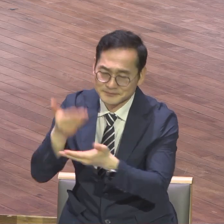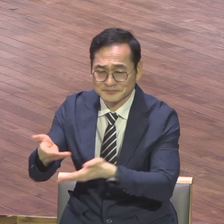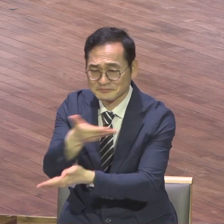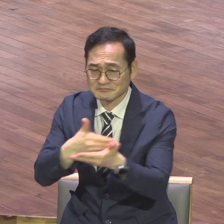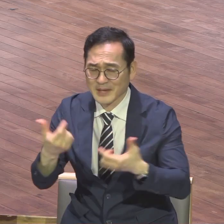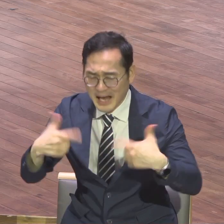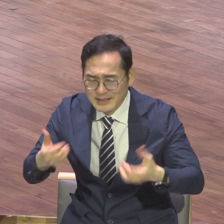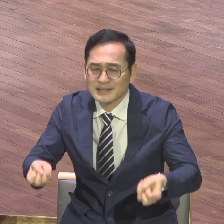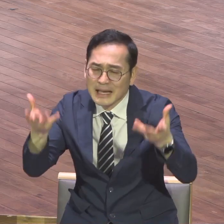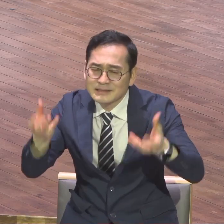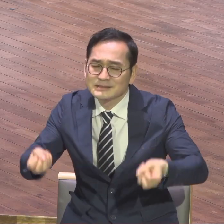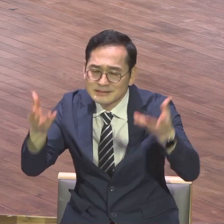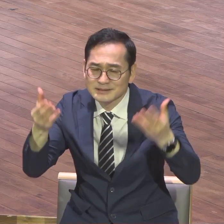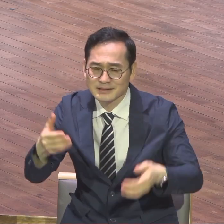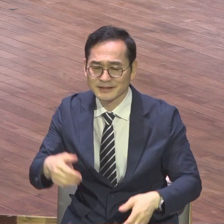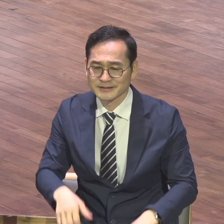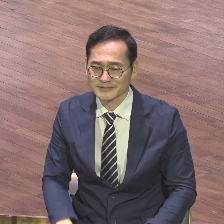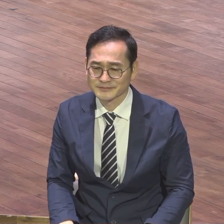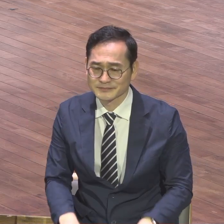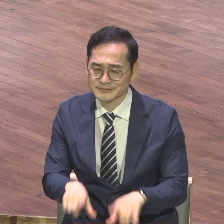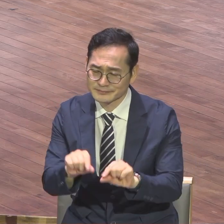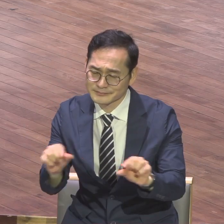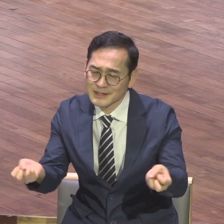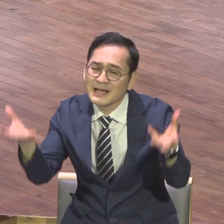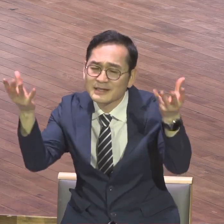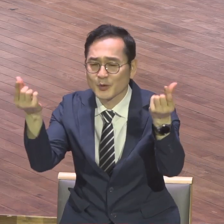잔치, 잔치. 그대야 돼요.